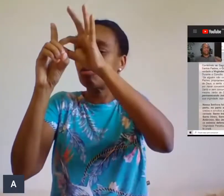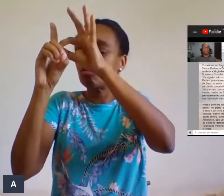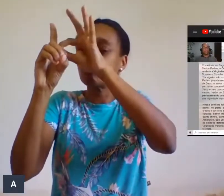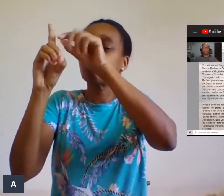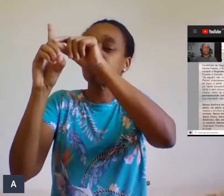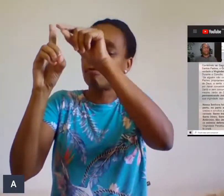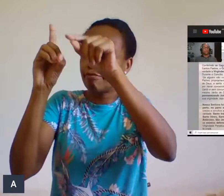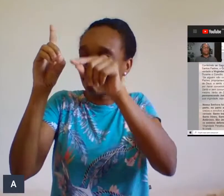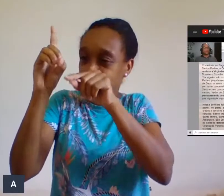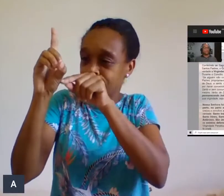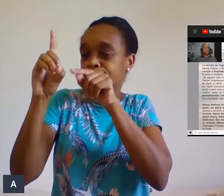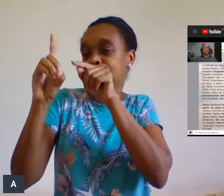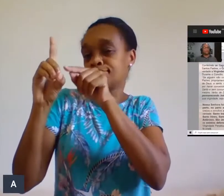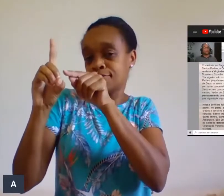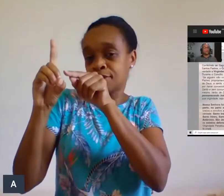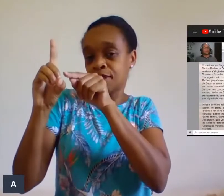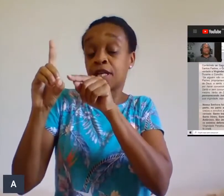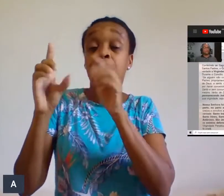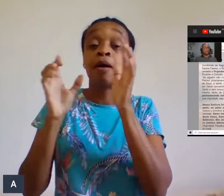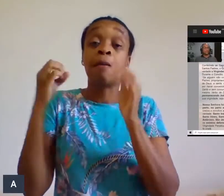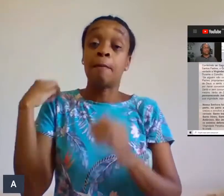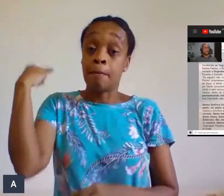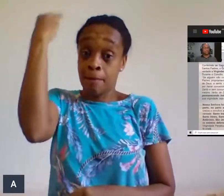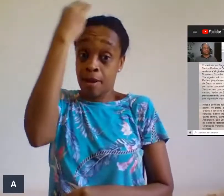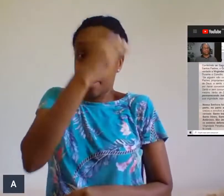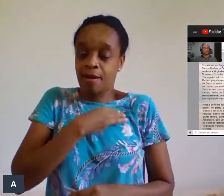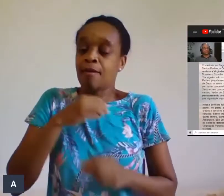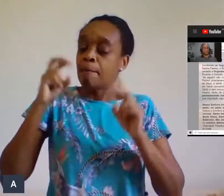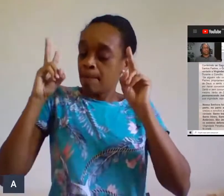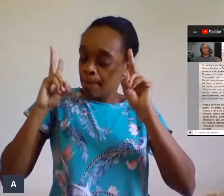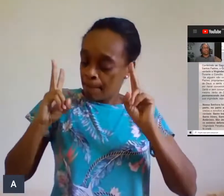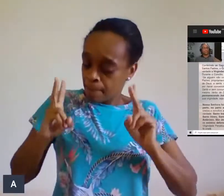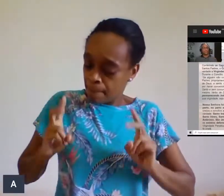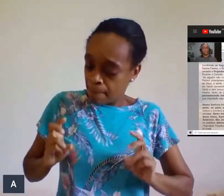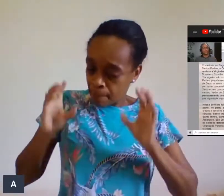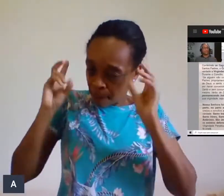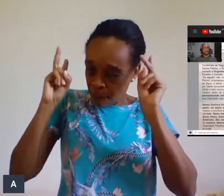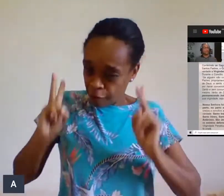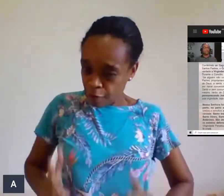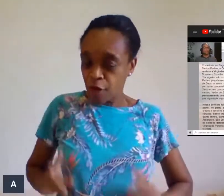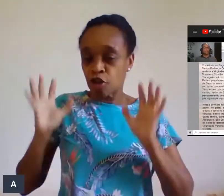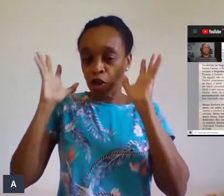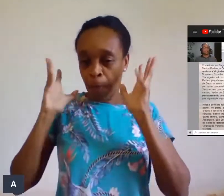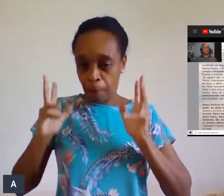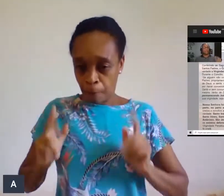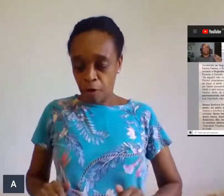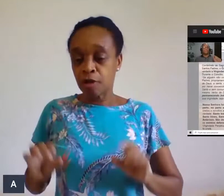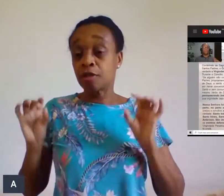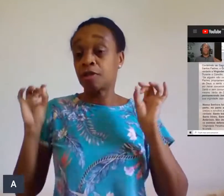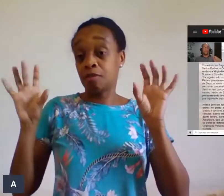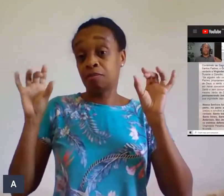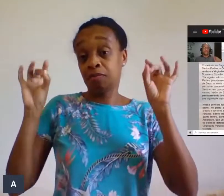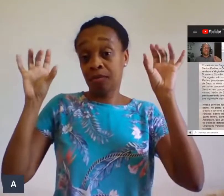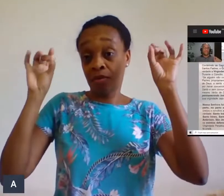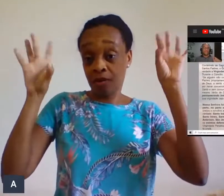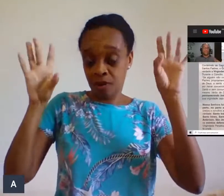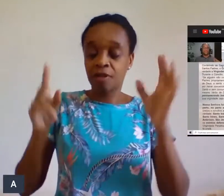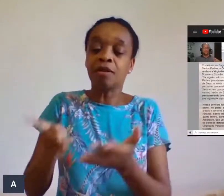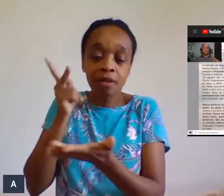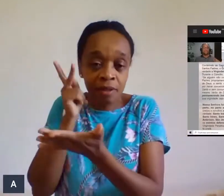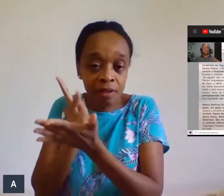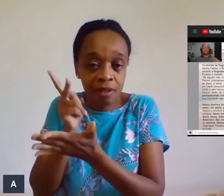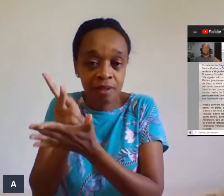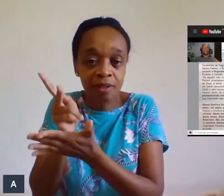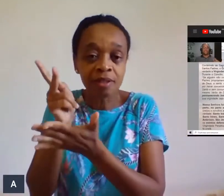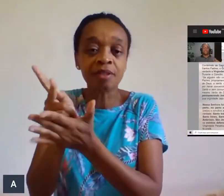gerado incorruptivelmente o mesmo Verbo de Deus, especial e verdadeiramente